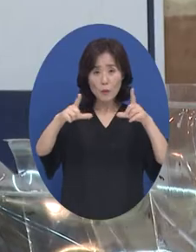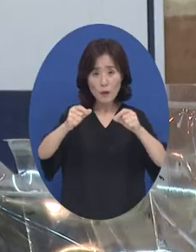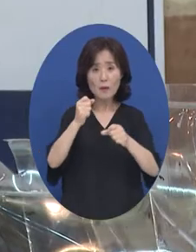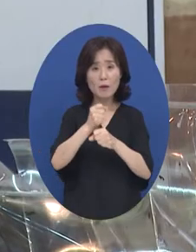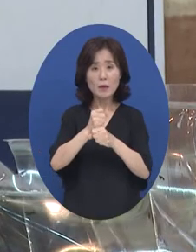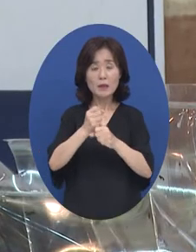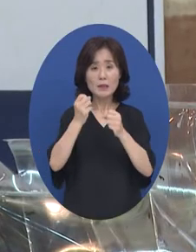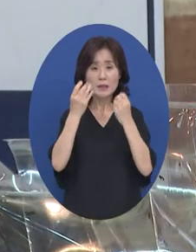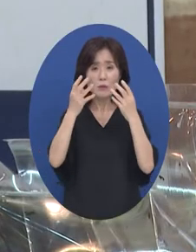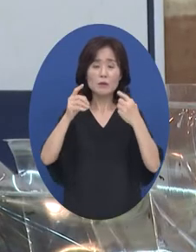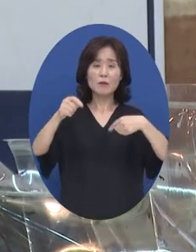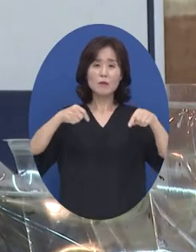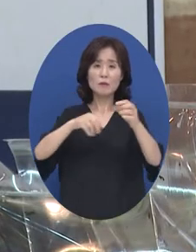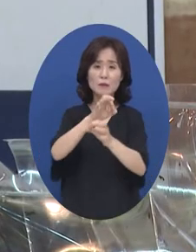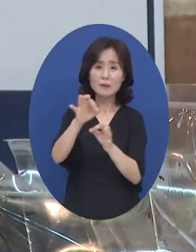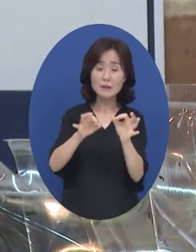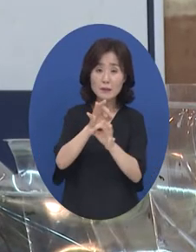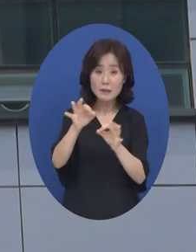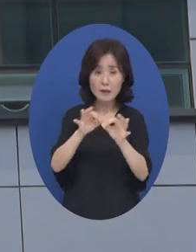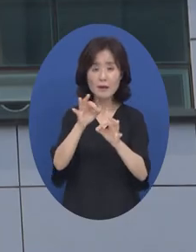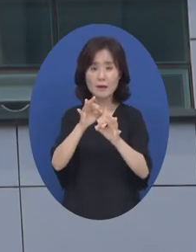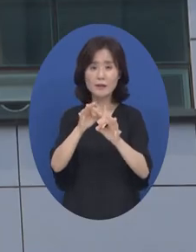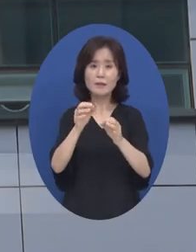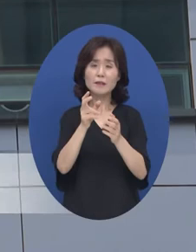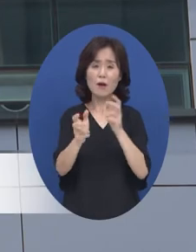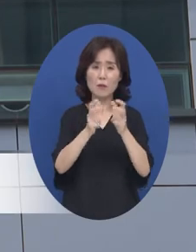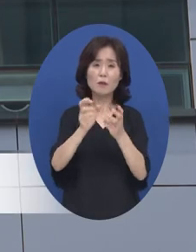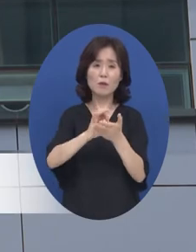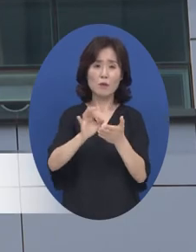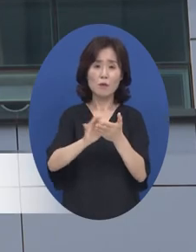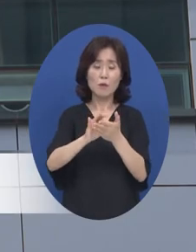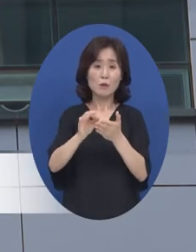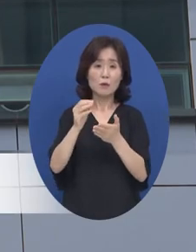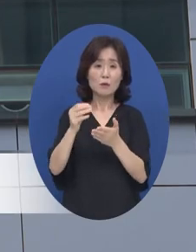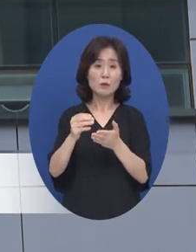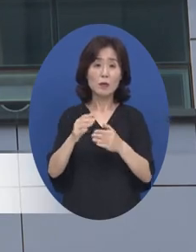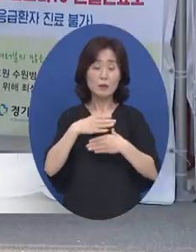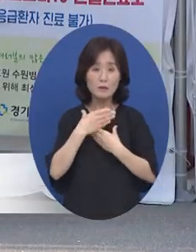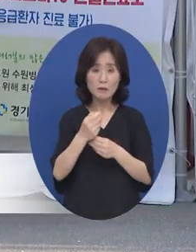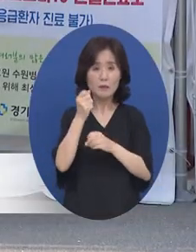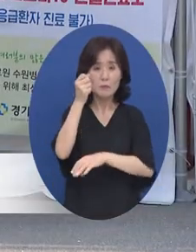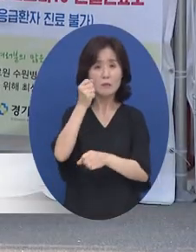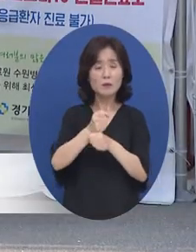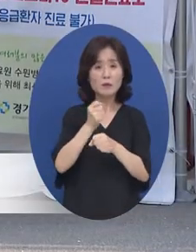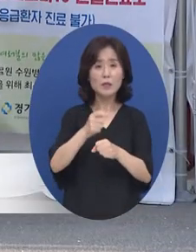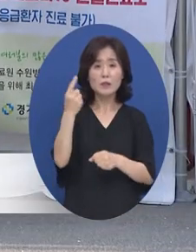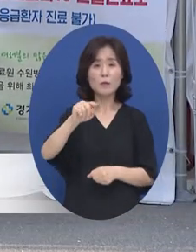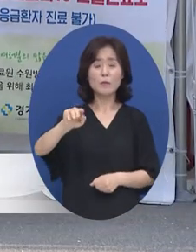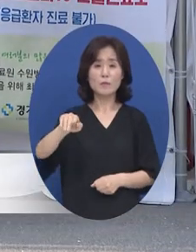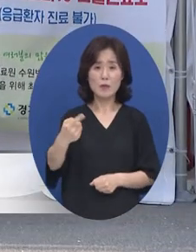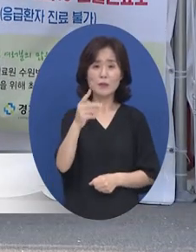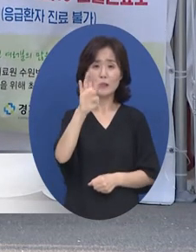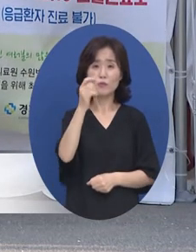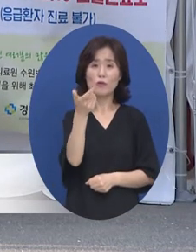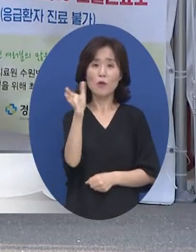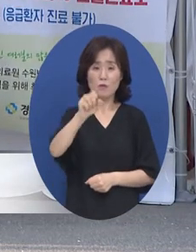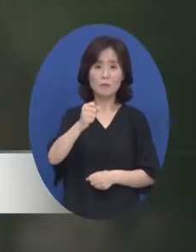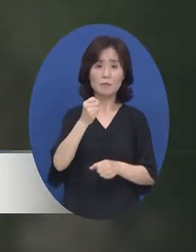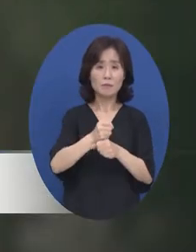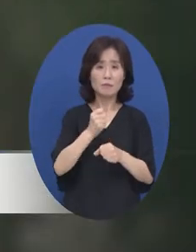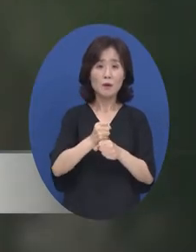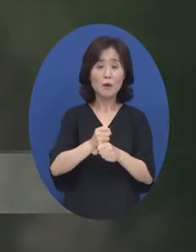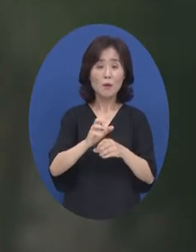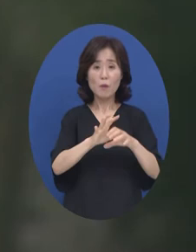사업, 전통시장 활성화에 사용됩니다. 도민 안전을 위한 기반 마련에 1,146억 원을 편성했습니다.